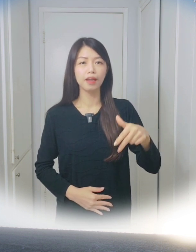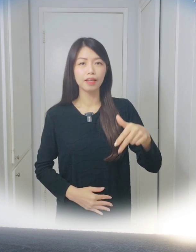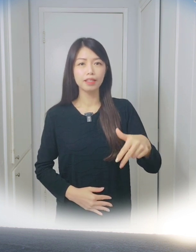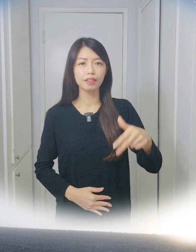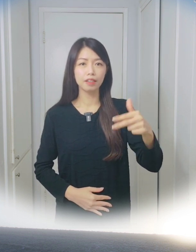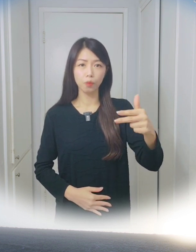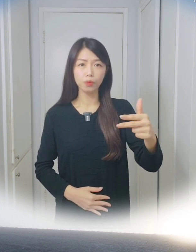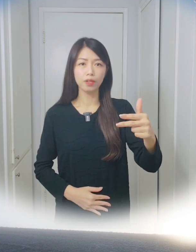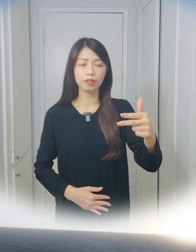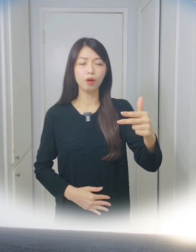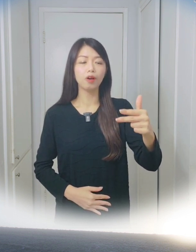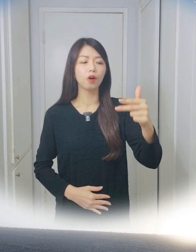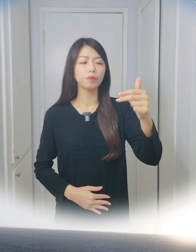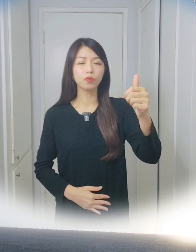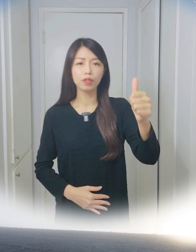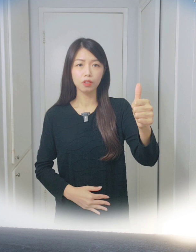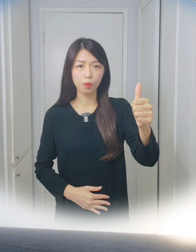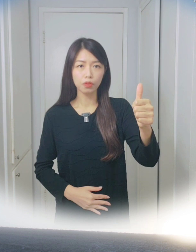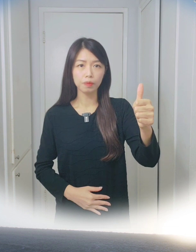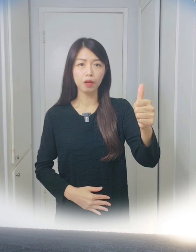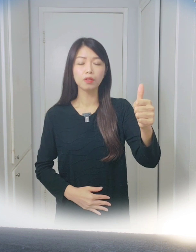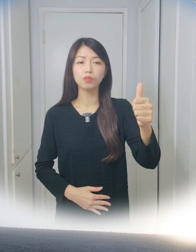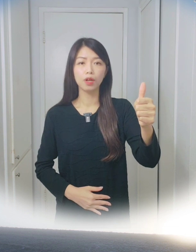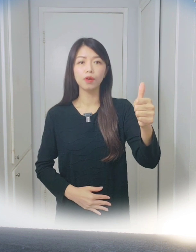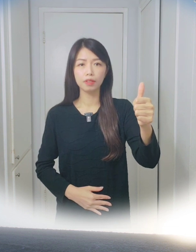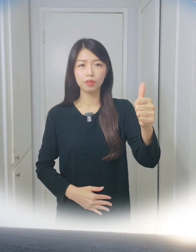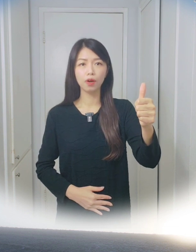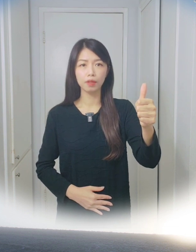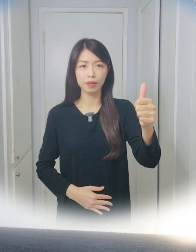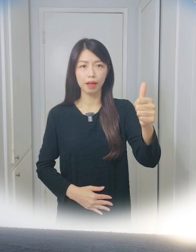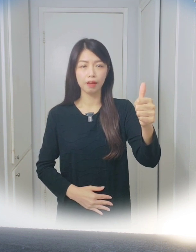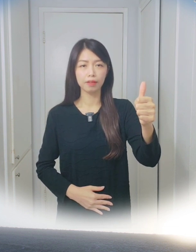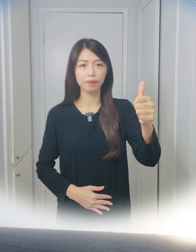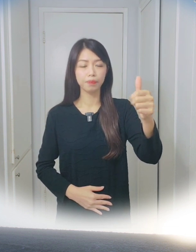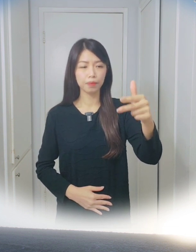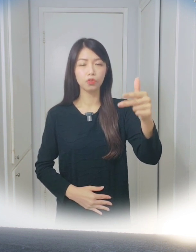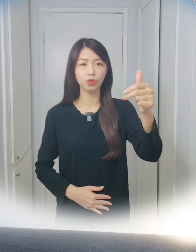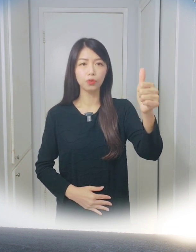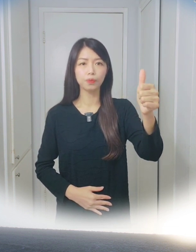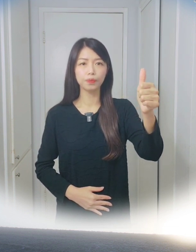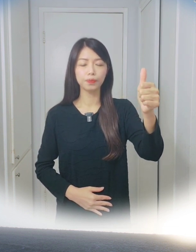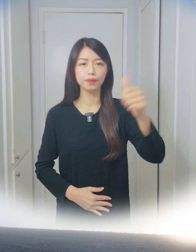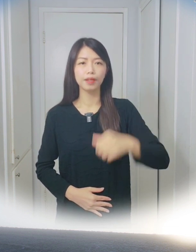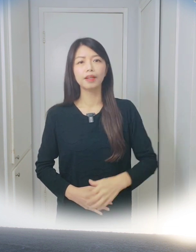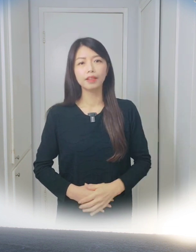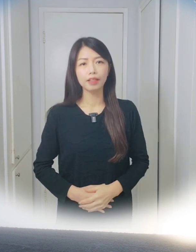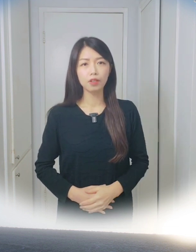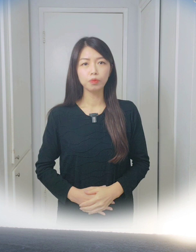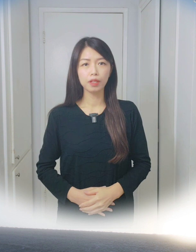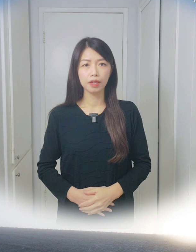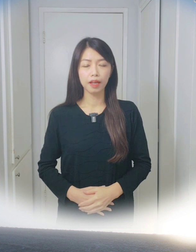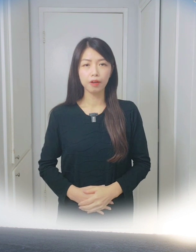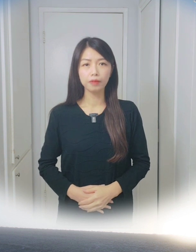지읒입니다. 이 지읒을 옆으로 하셔서 검지, 중지를 접어주시면 주라고 하는 뜻의 수어가 됩니다. 주.